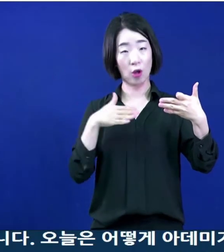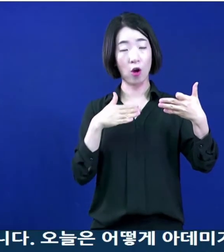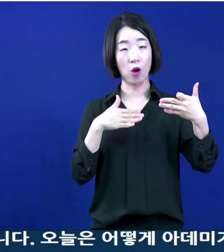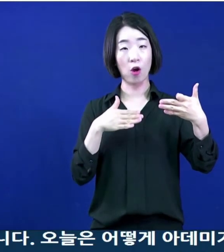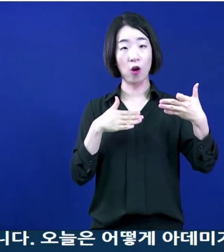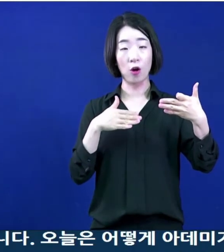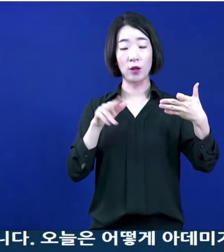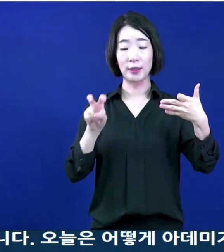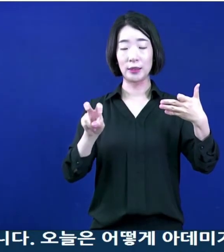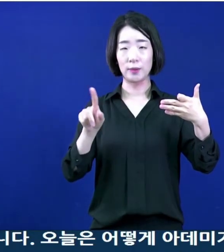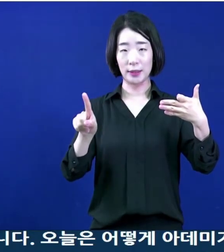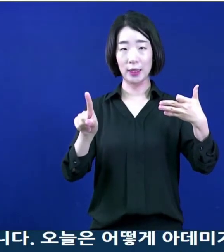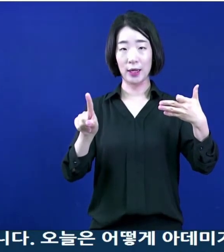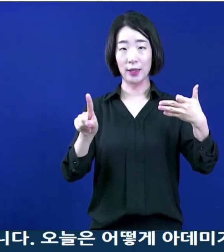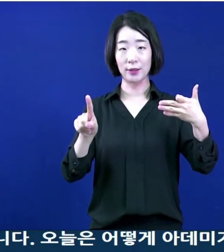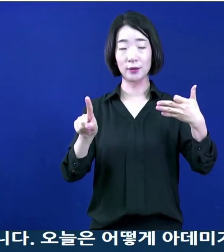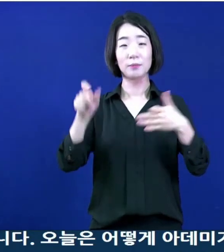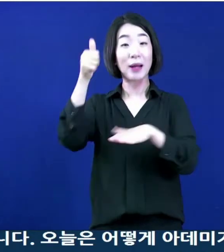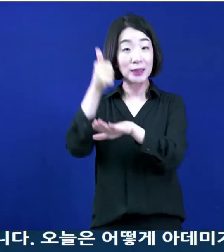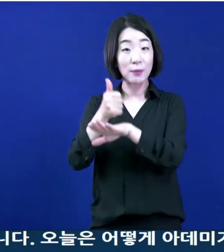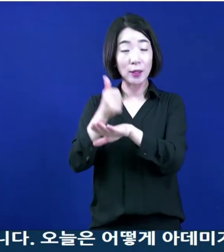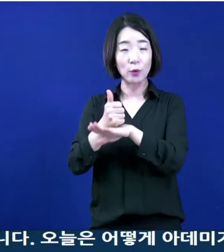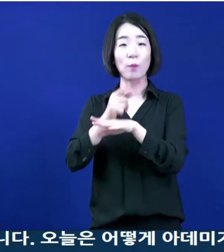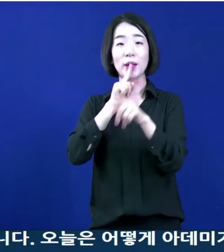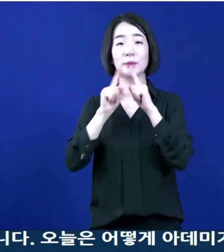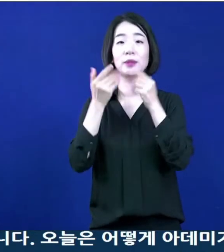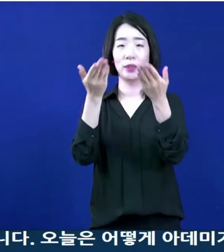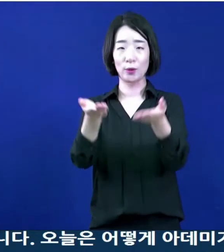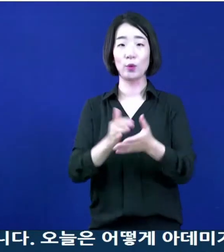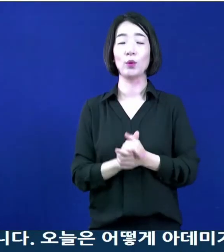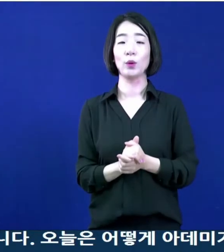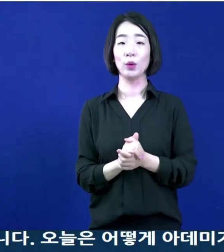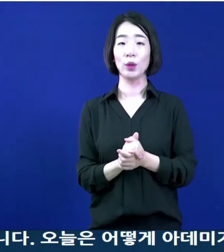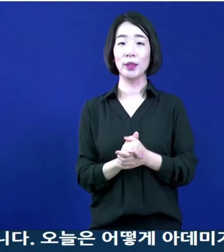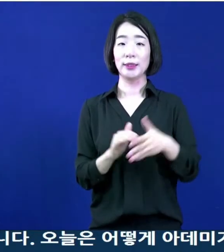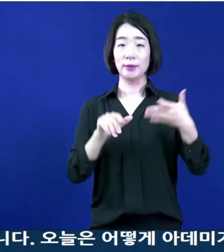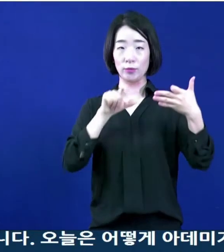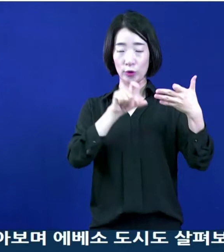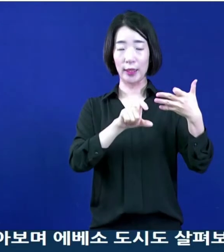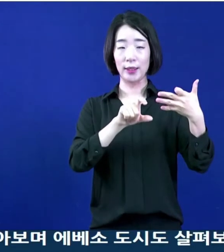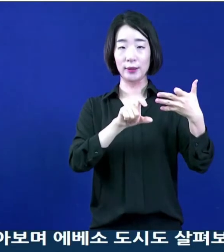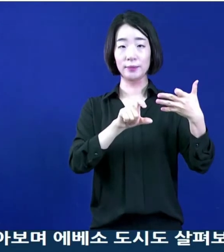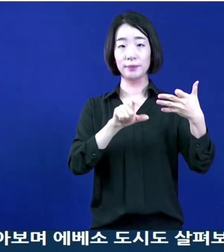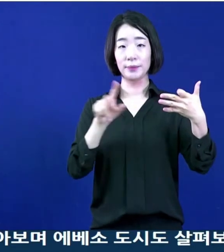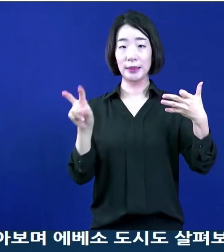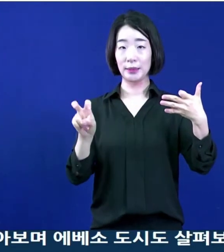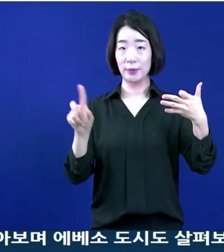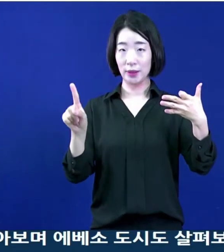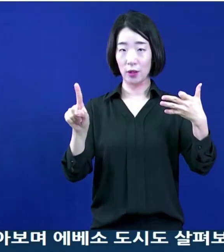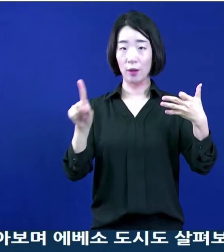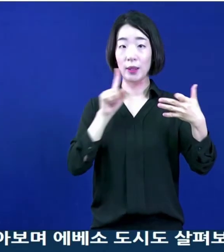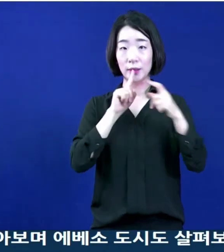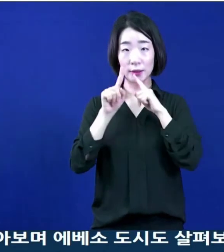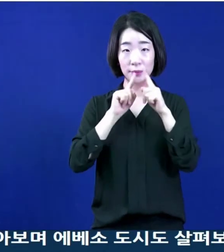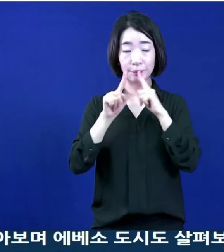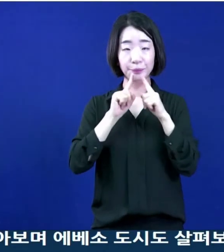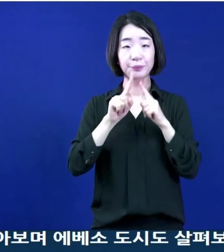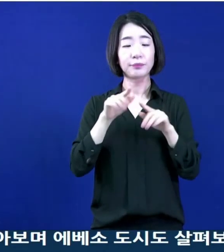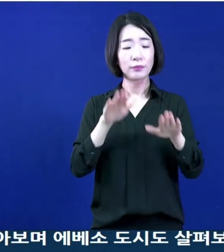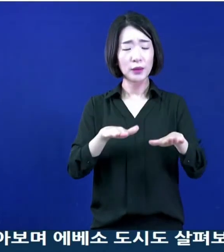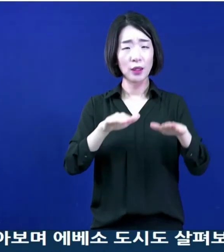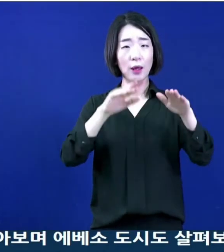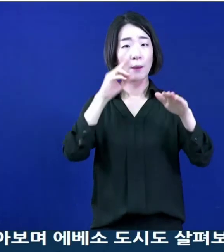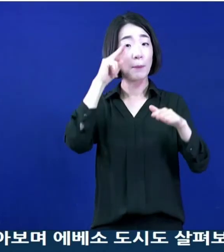오늘 말씀의 마무리로 결론으로 삼을 테인데, 바울이 이 부분에서 보여주고 있는 지혜를